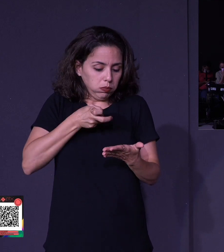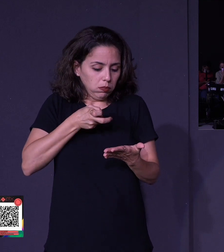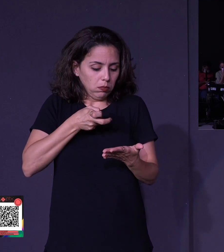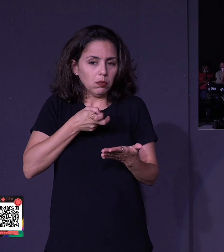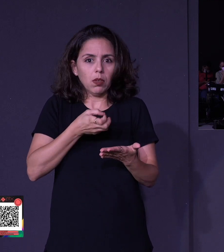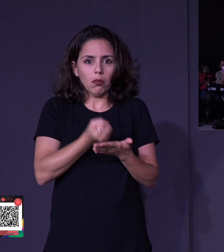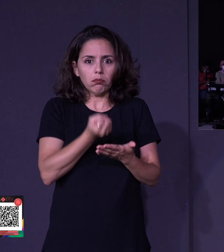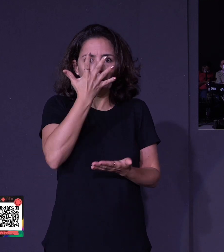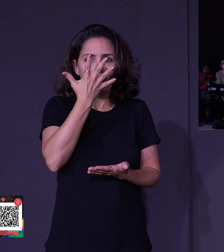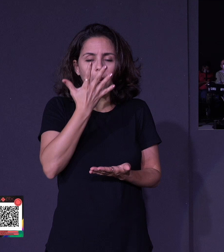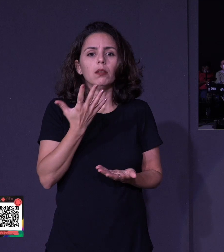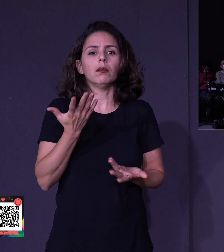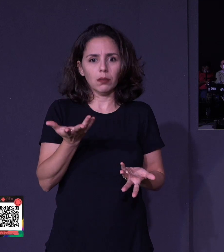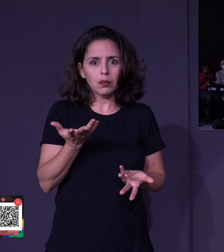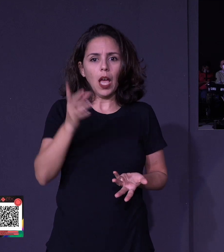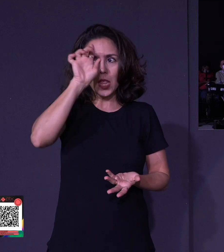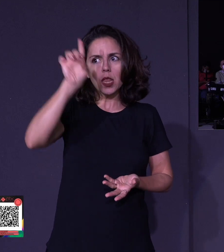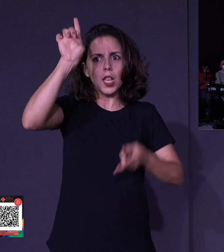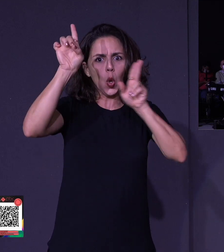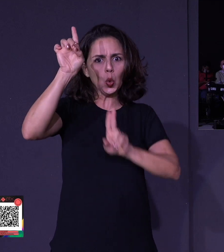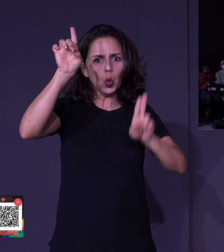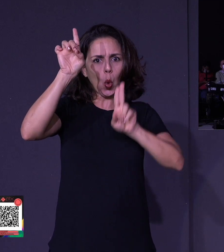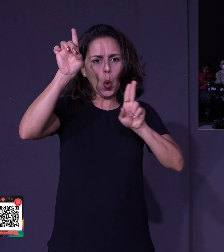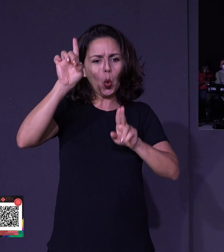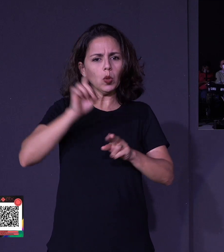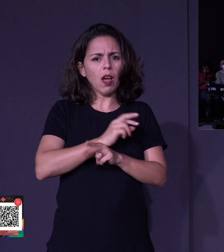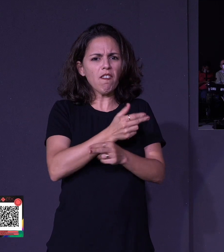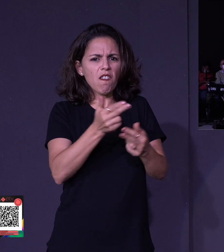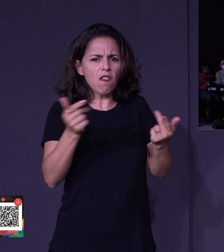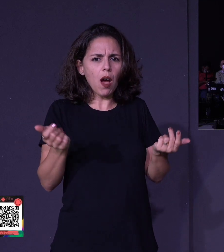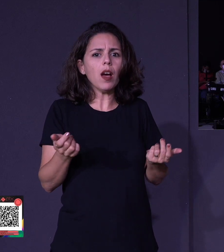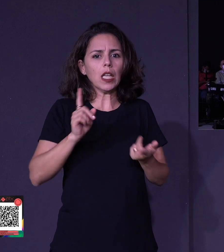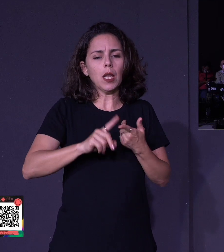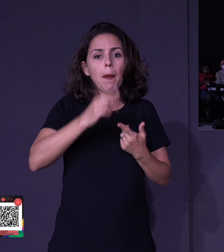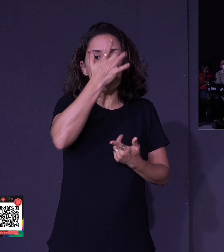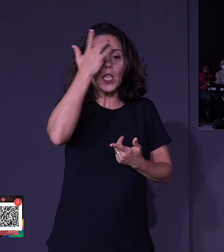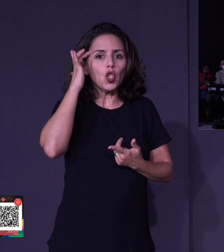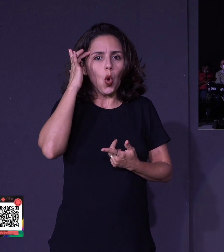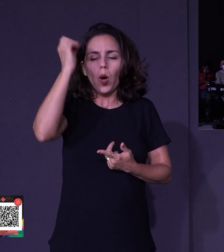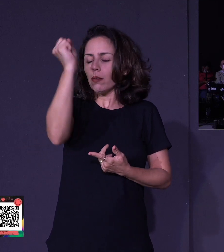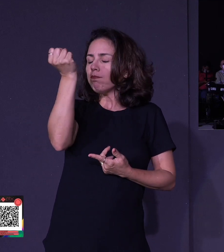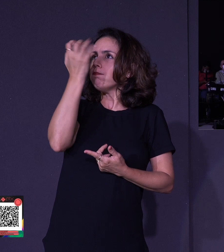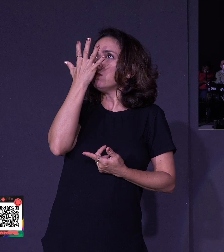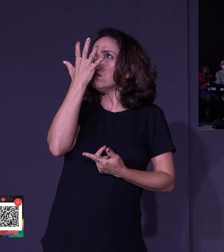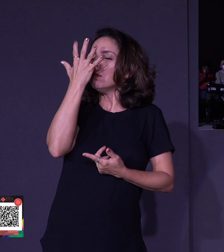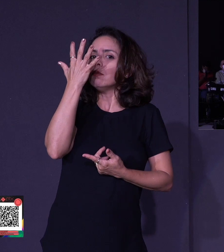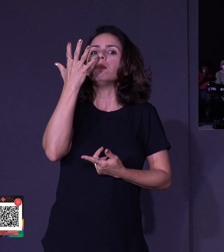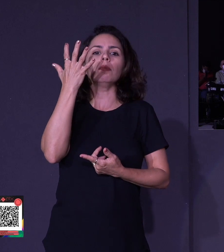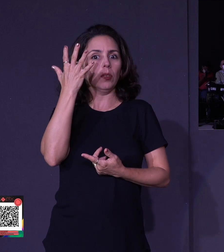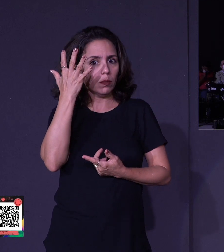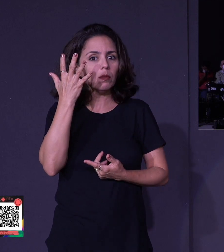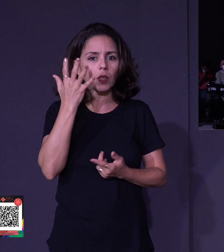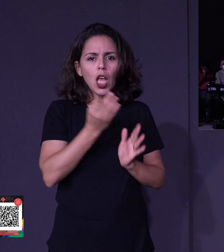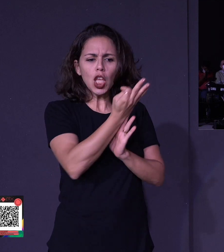usa pessoas. O nosso Deus se revela. E esse texto está nos ensinando